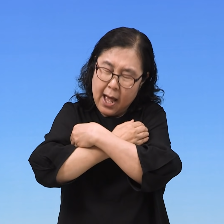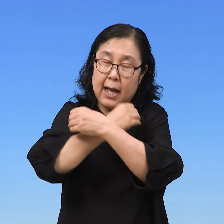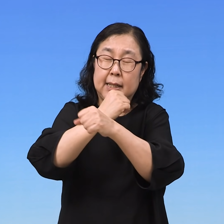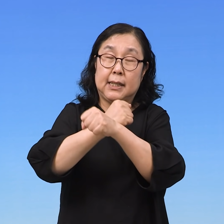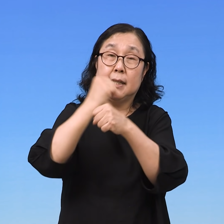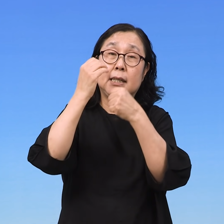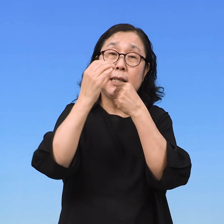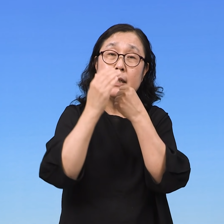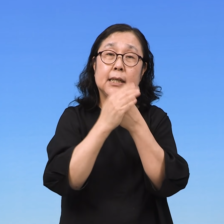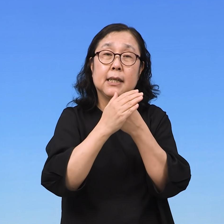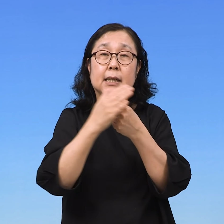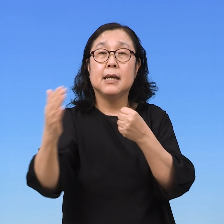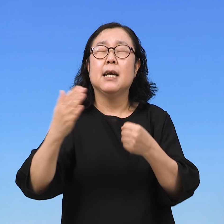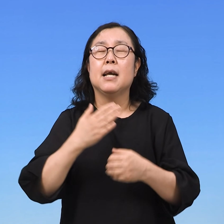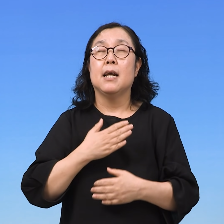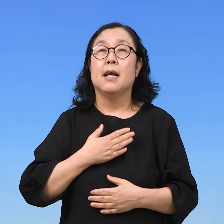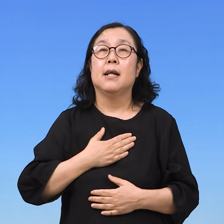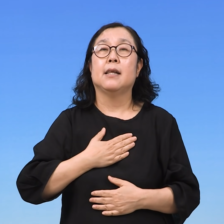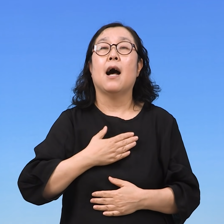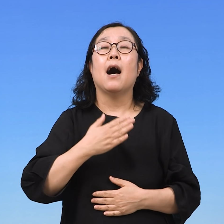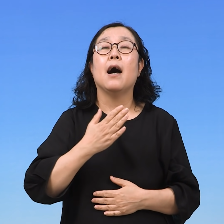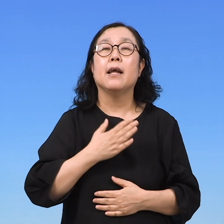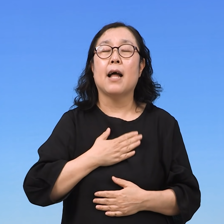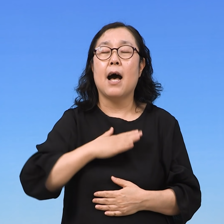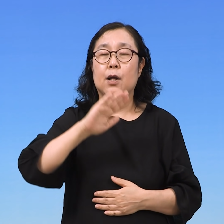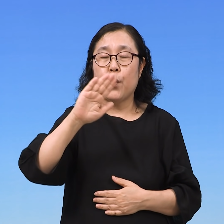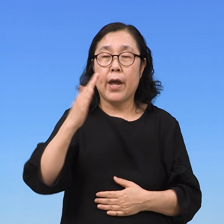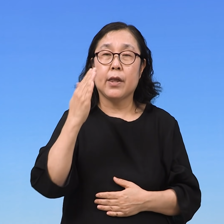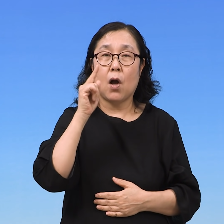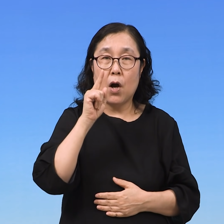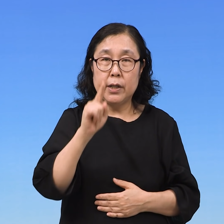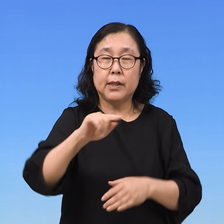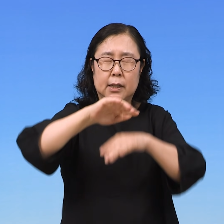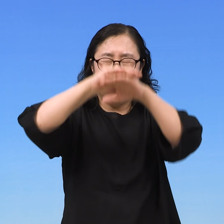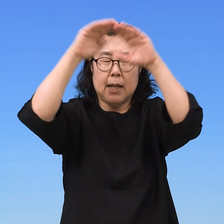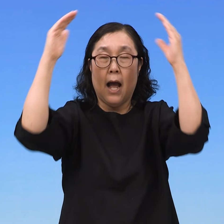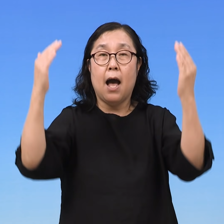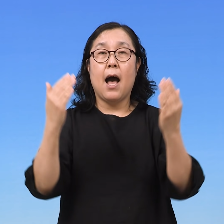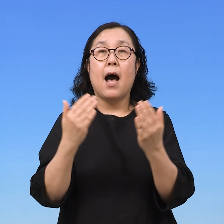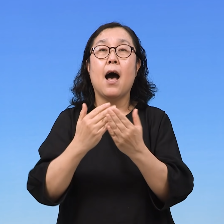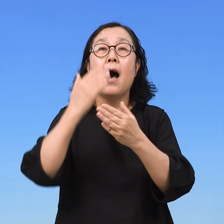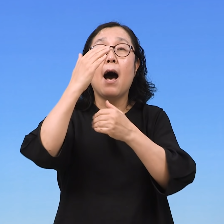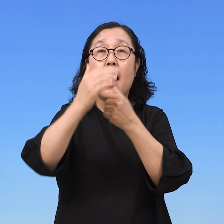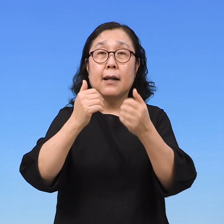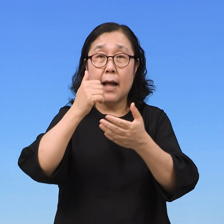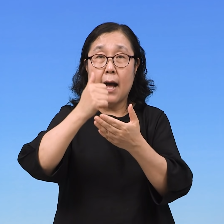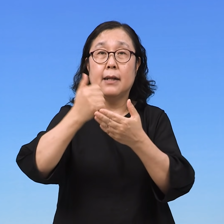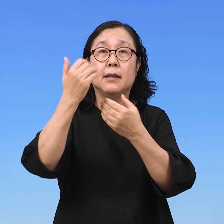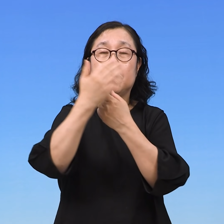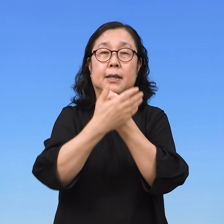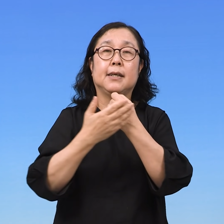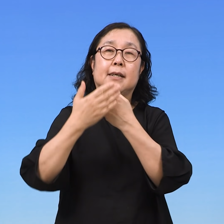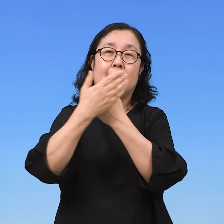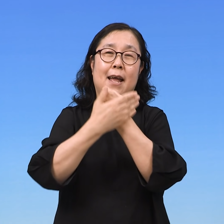내 인생의 마지막 결론, 나의 나된 것은 다 하나님 은혜라.